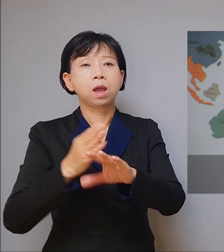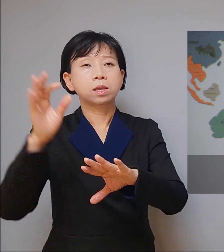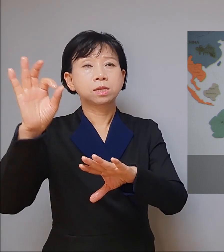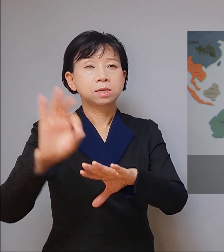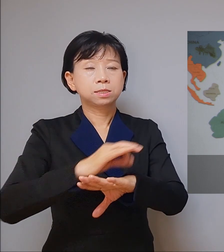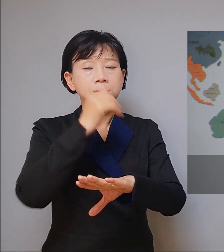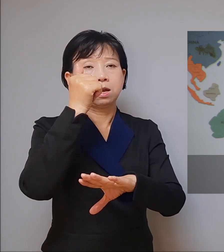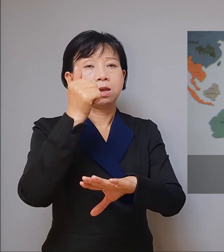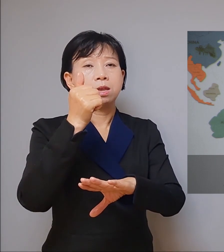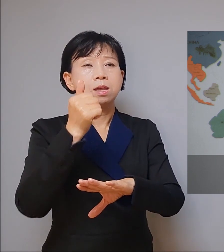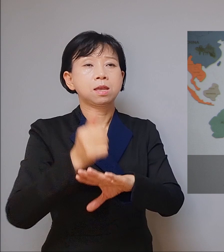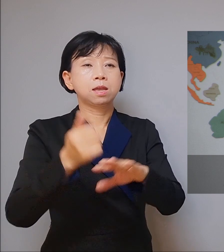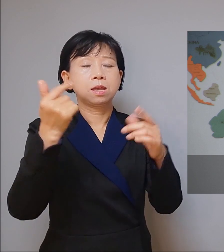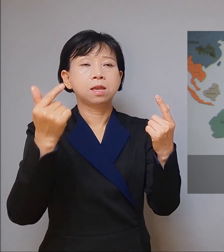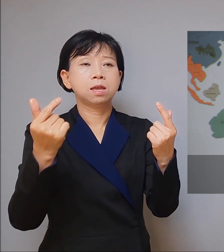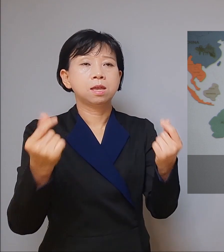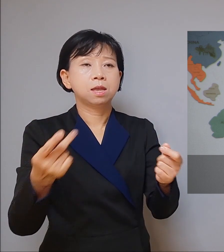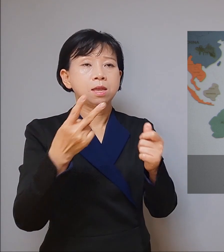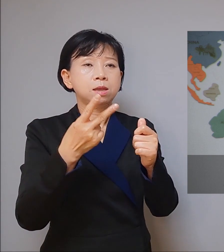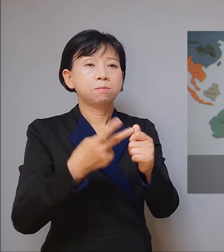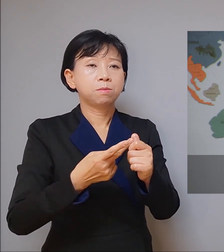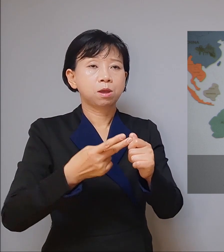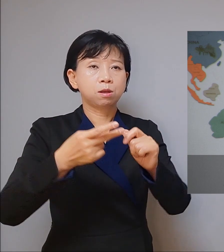만왕의 왕일세.